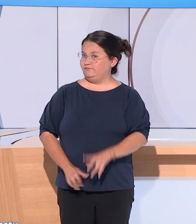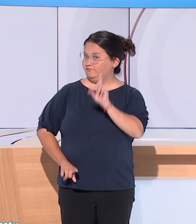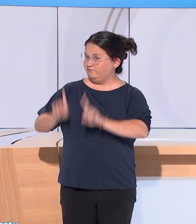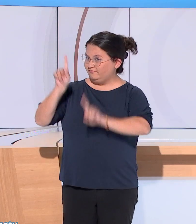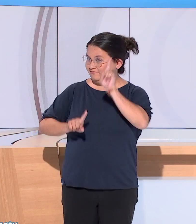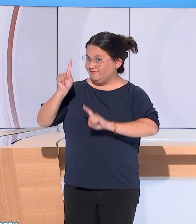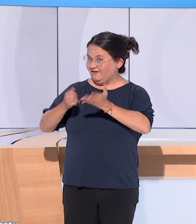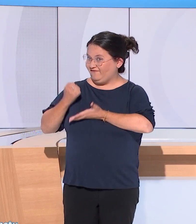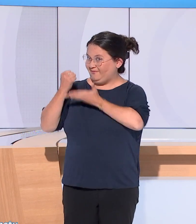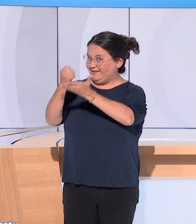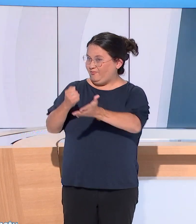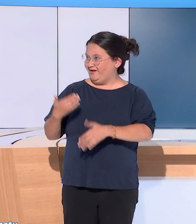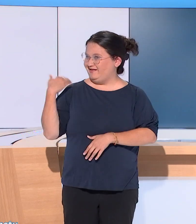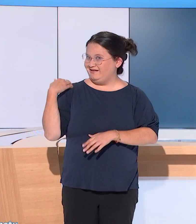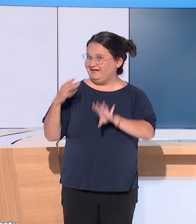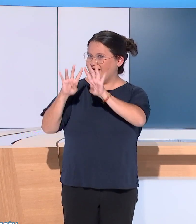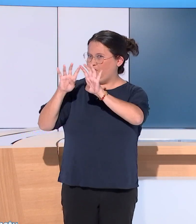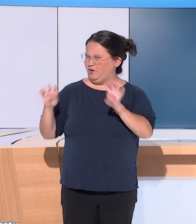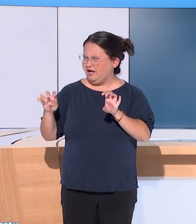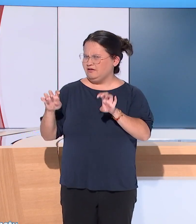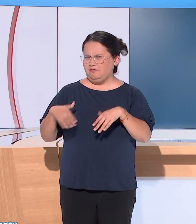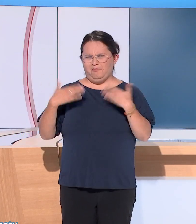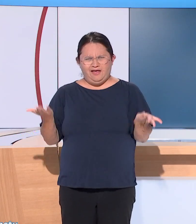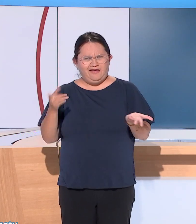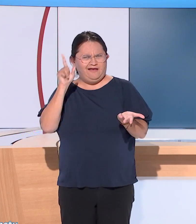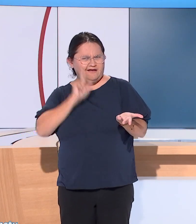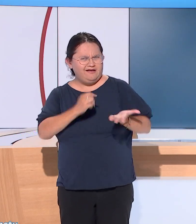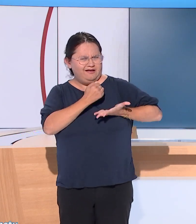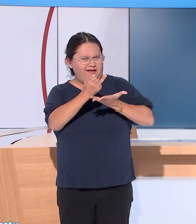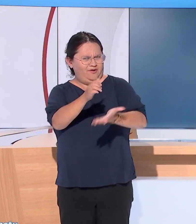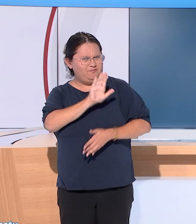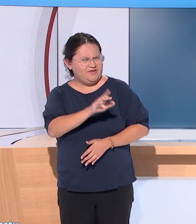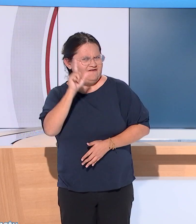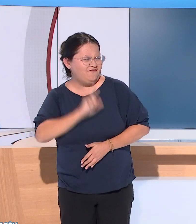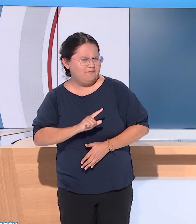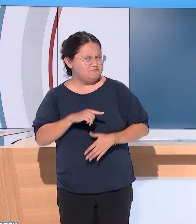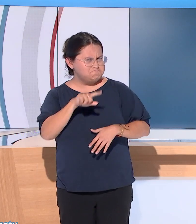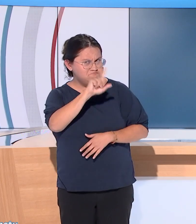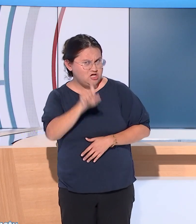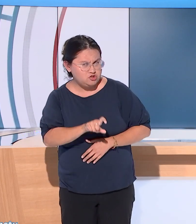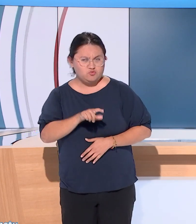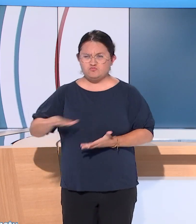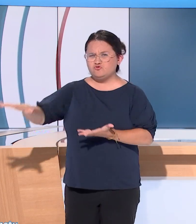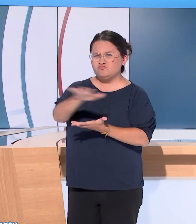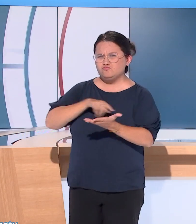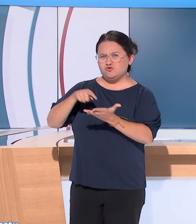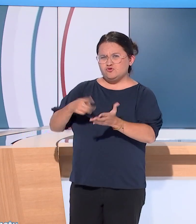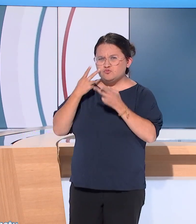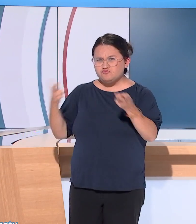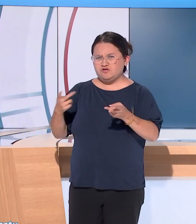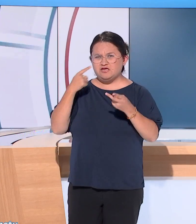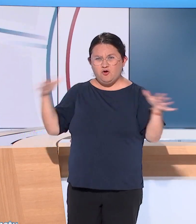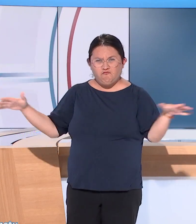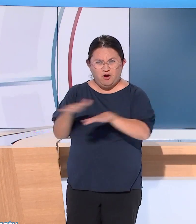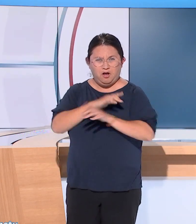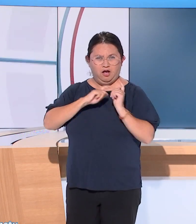On a fêté le patrimoine le week-end dernier, mais que dire du matrimoine? Les femmes sont souvent invisibilisées dans l'espace public. À Bordeaux,